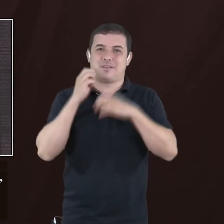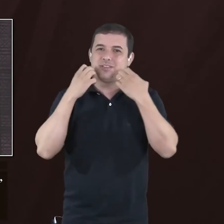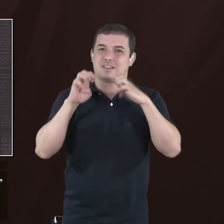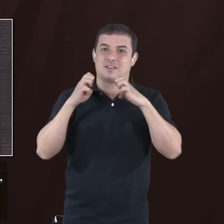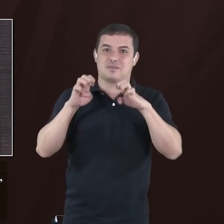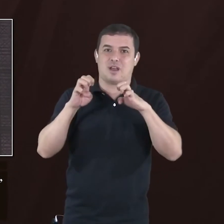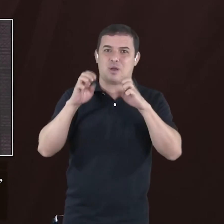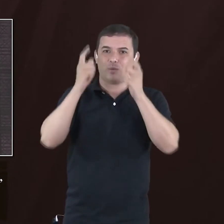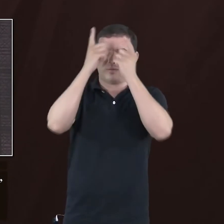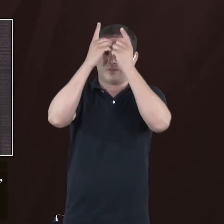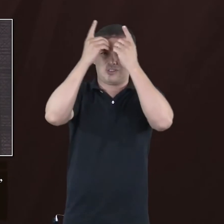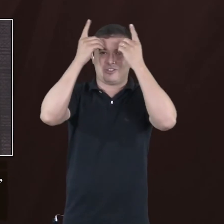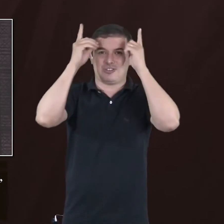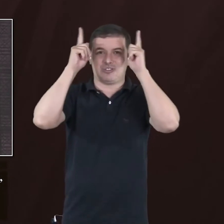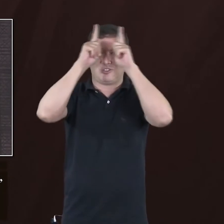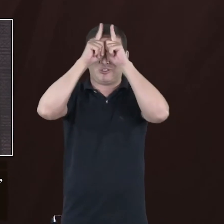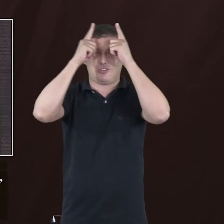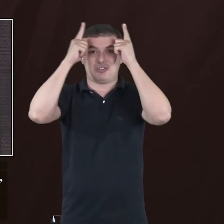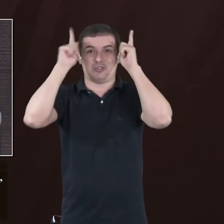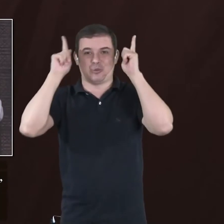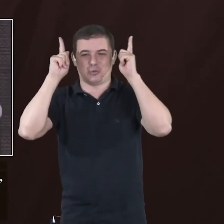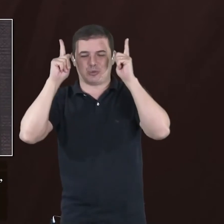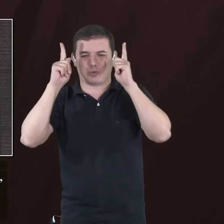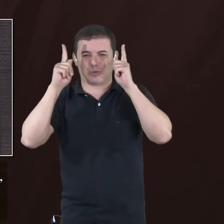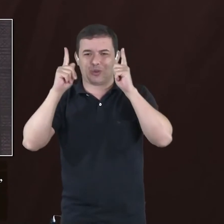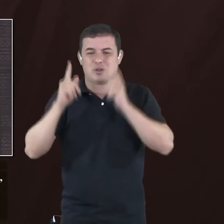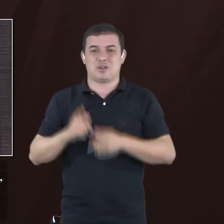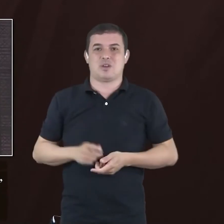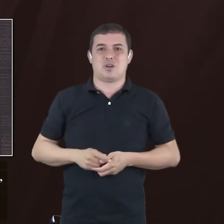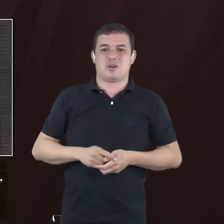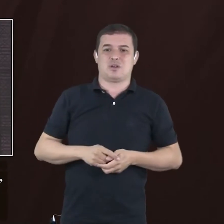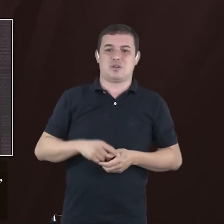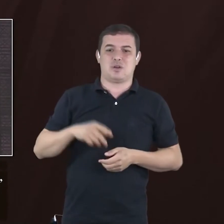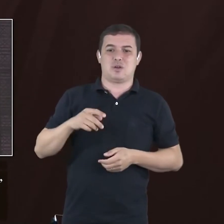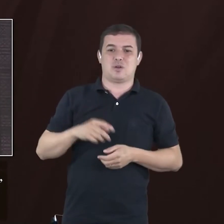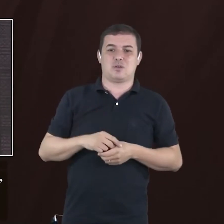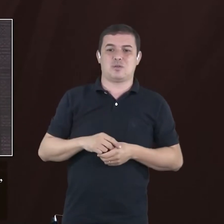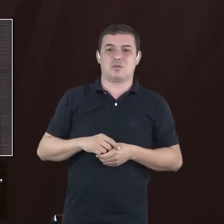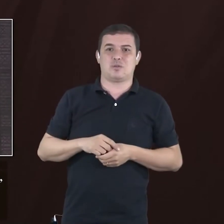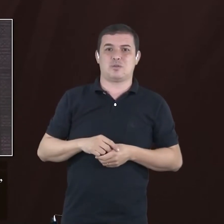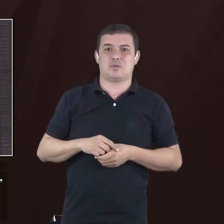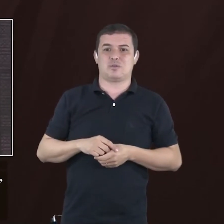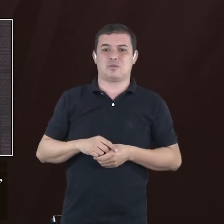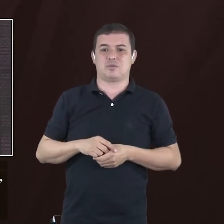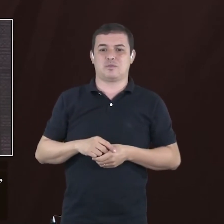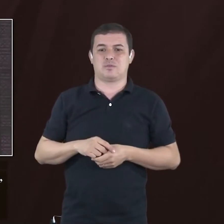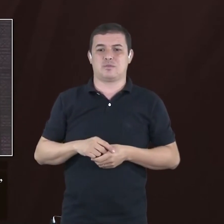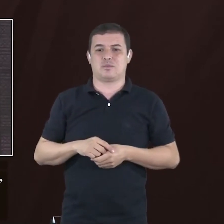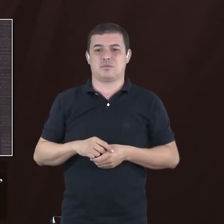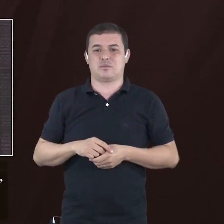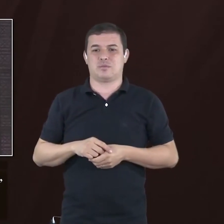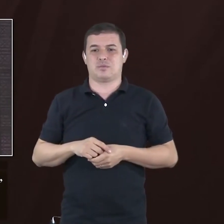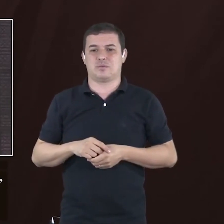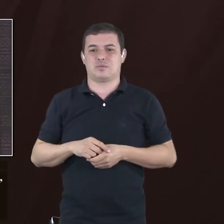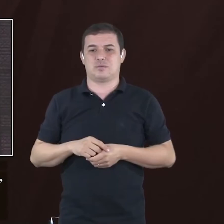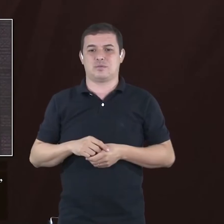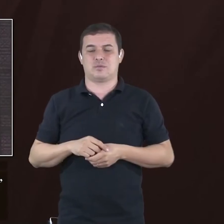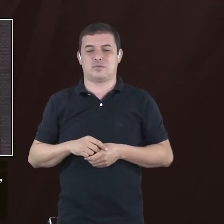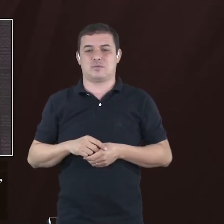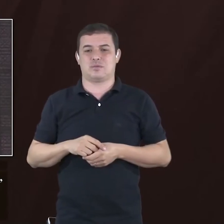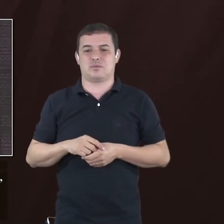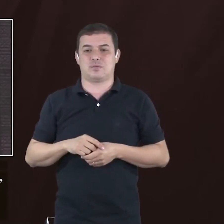a ouvissem, e fui libertado da boca do leão. Sabe o que é